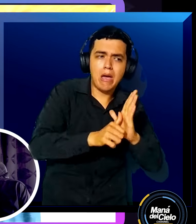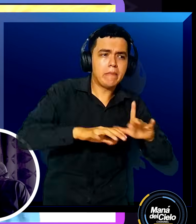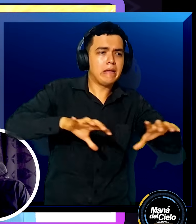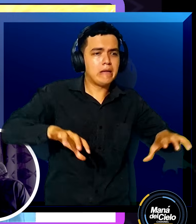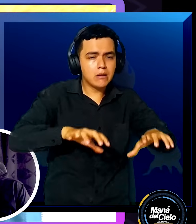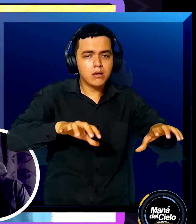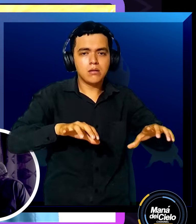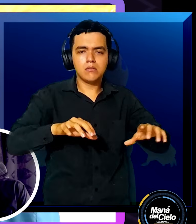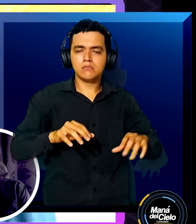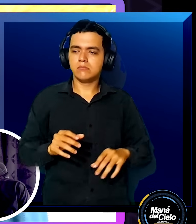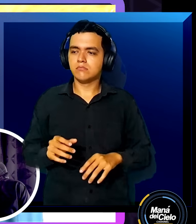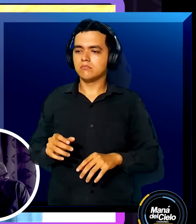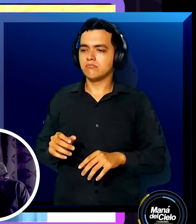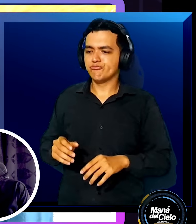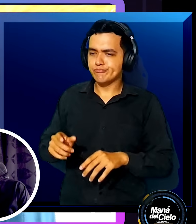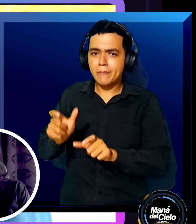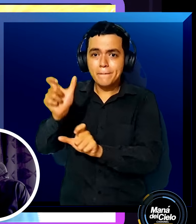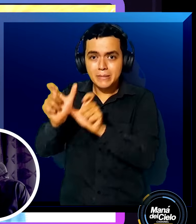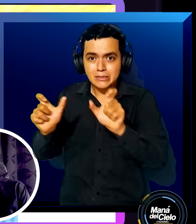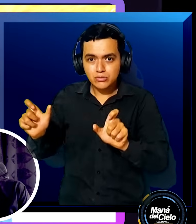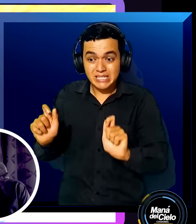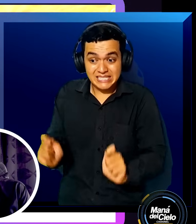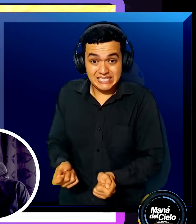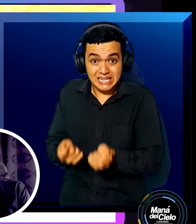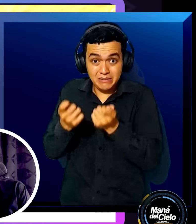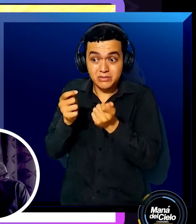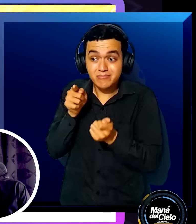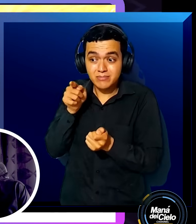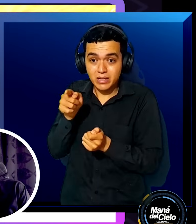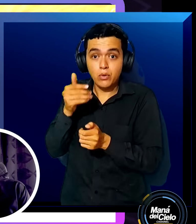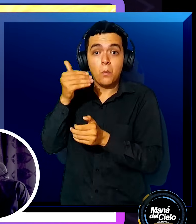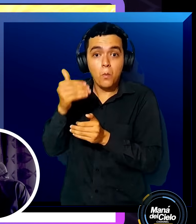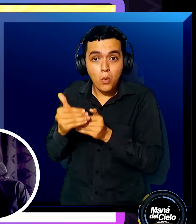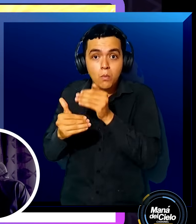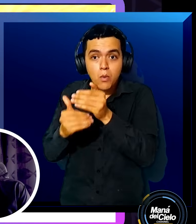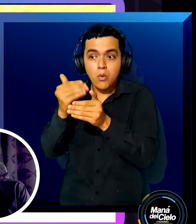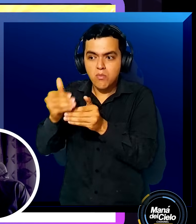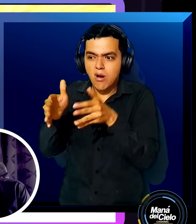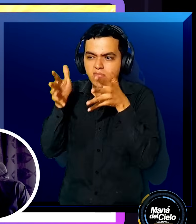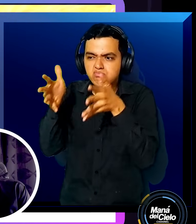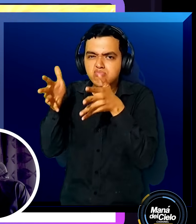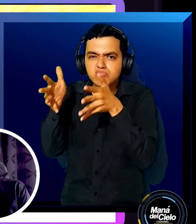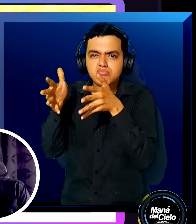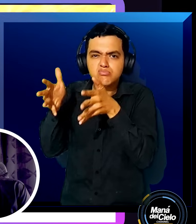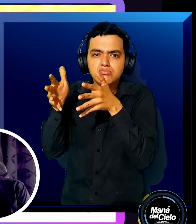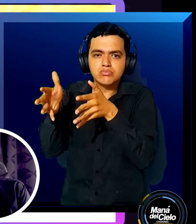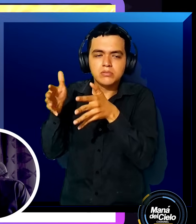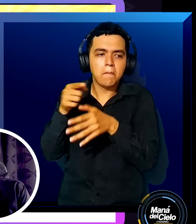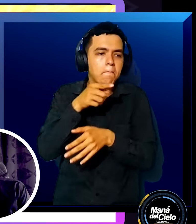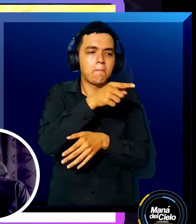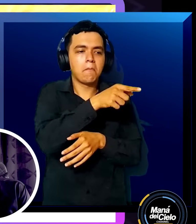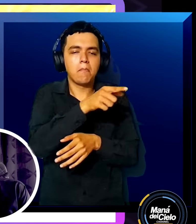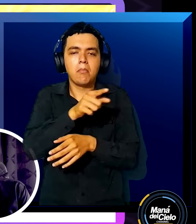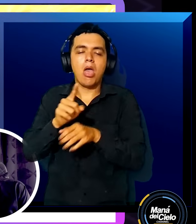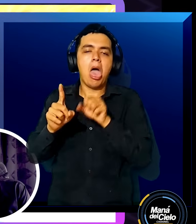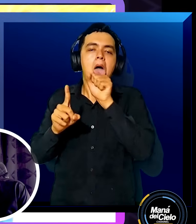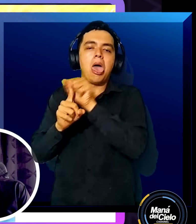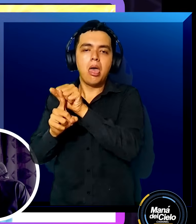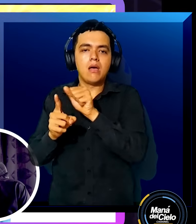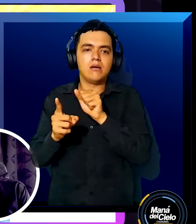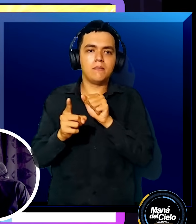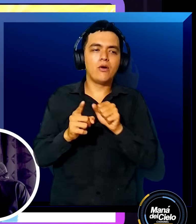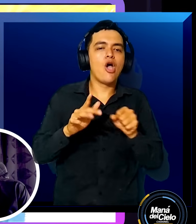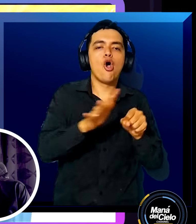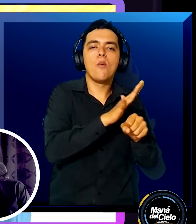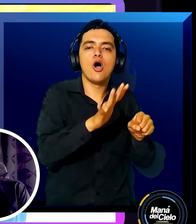iglesia, traiga el grupo de alabanza. Vamos a hacer comida porque estoy aquí con estos dolores de parto. Las que ya hemos tenido hijos, uno cuando está con esos dolores de